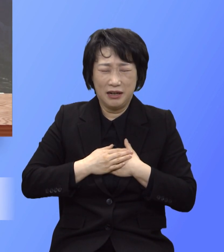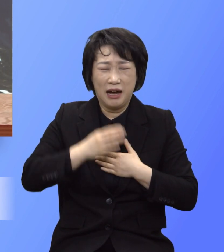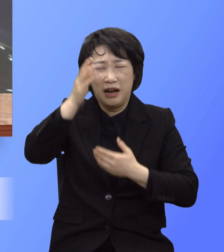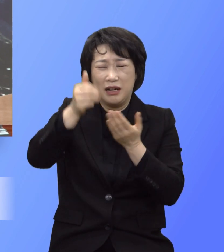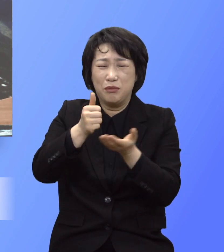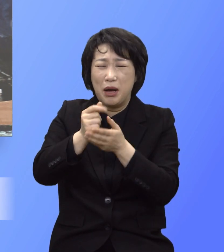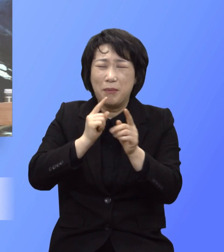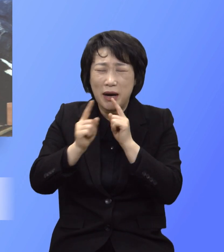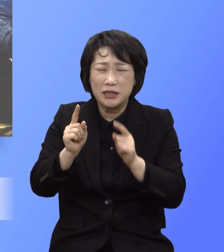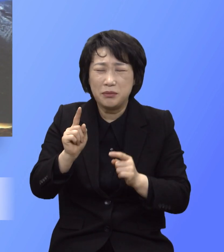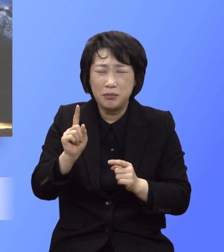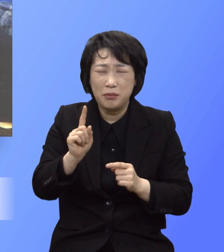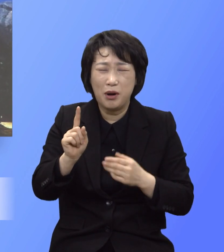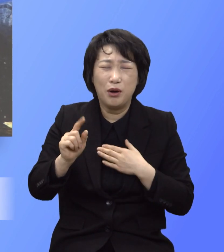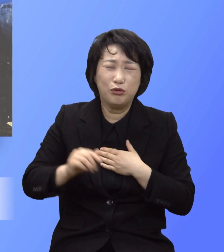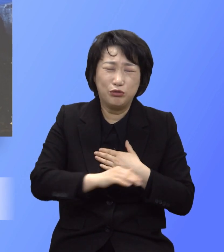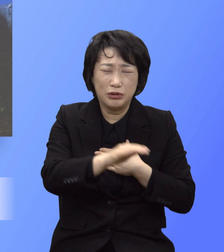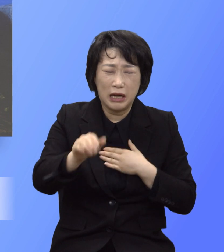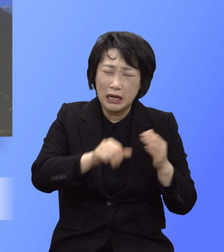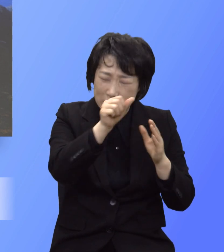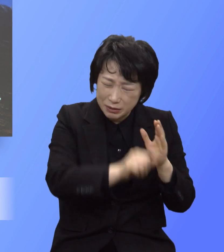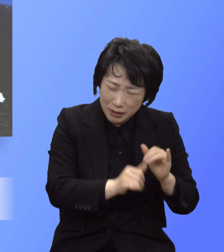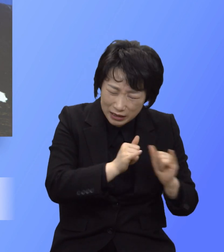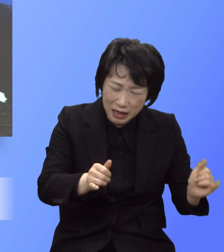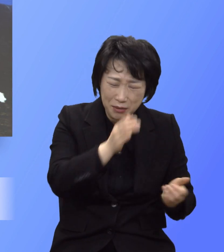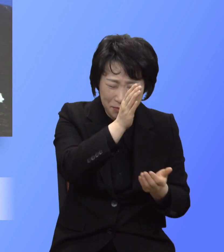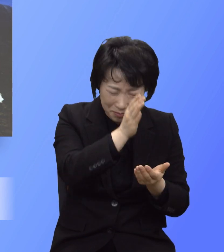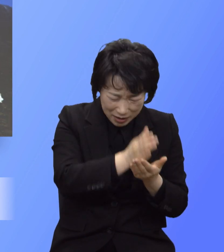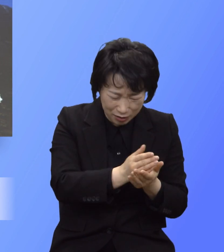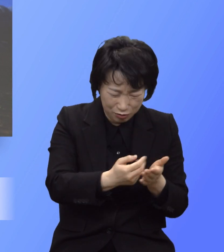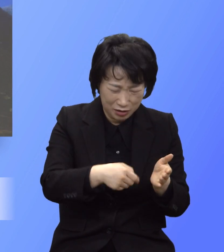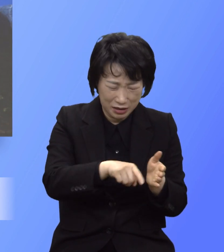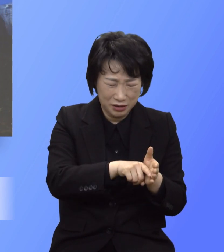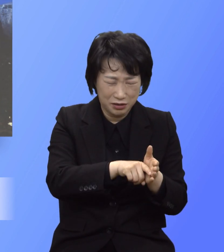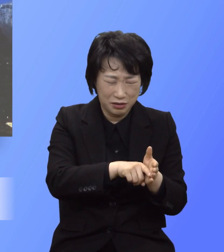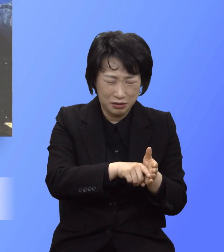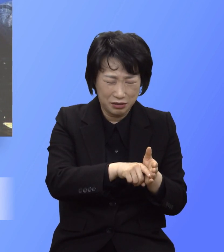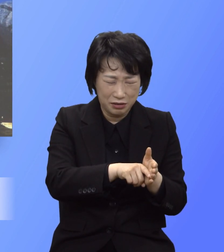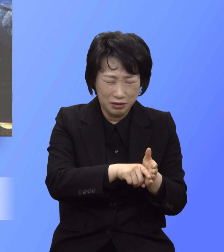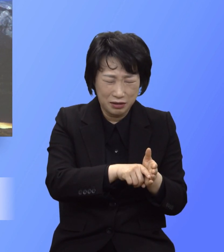하나님의 말씀은 우리가 실패자가 되지 않게 위하여